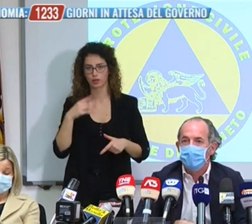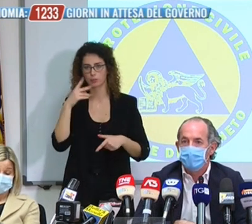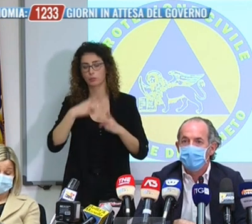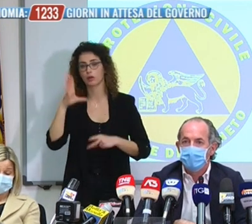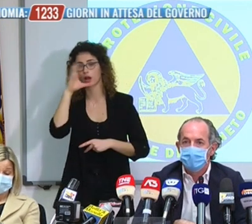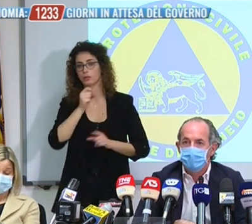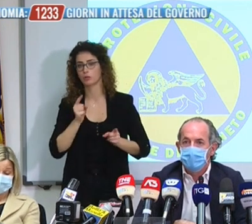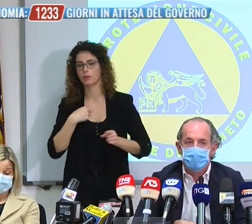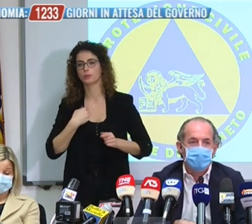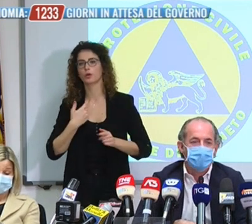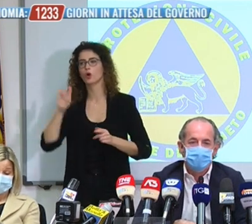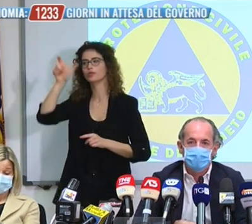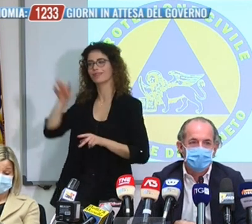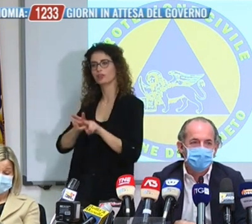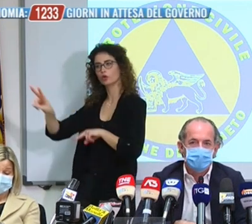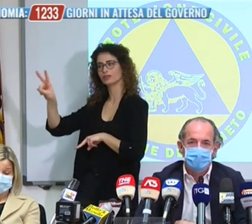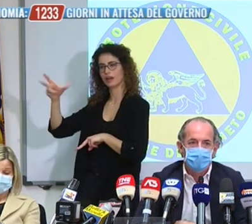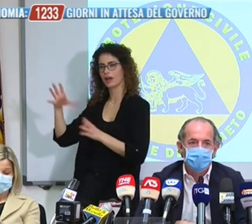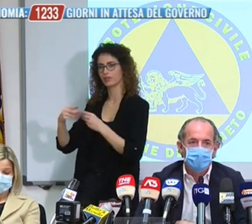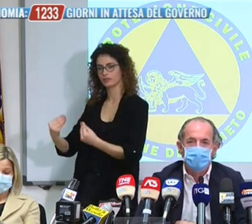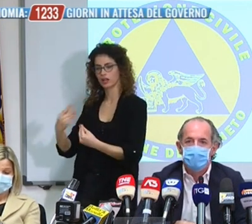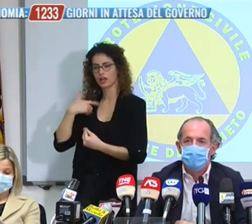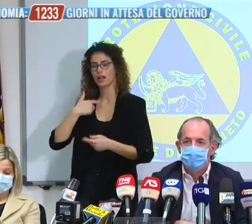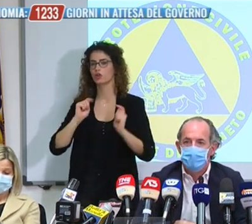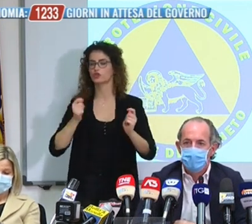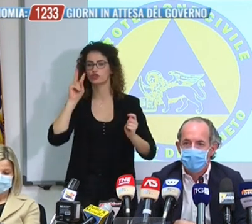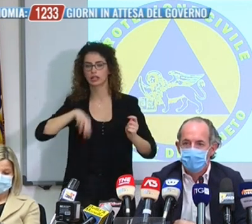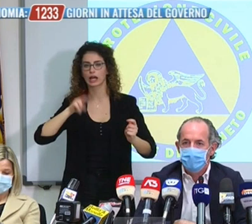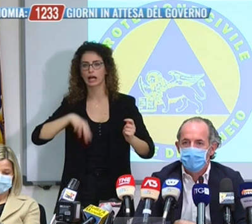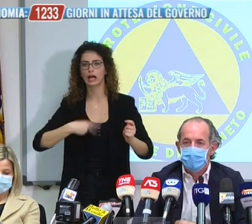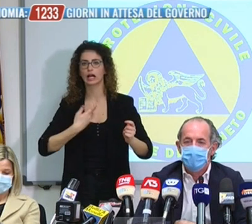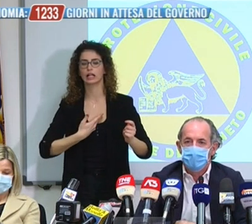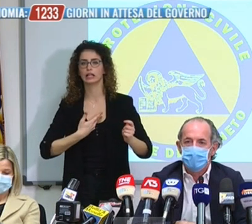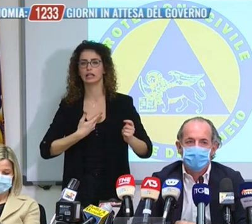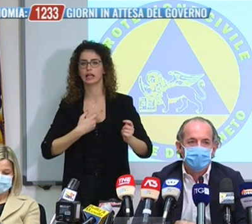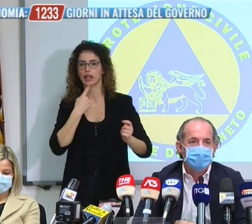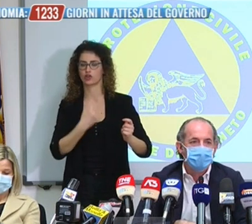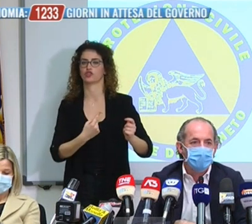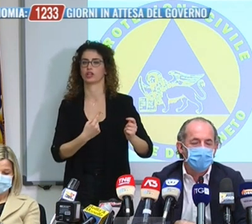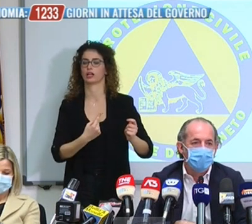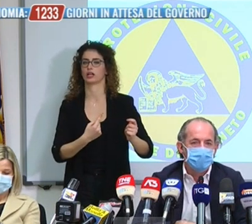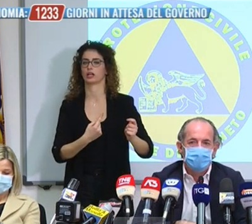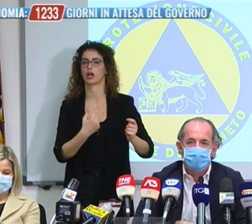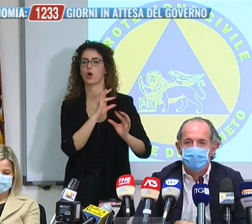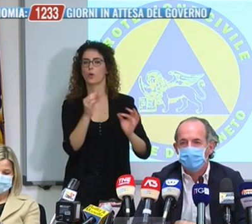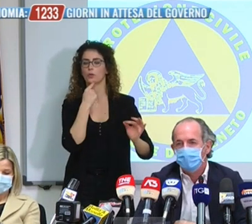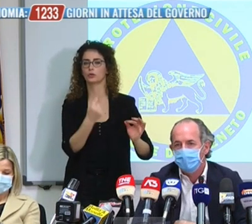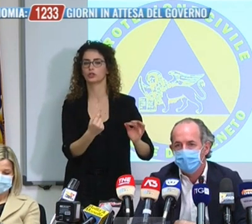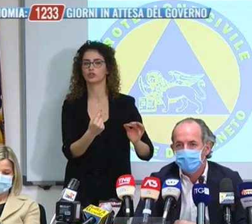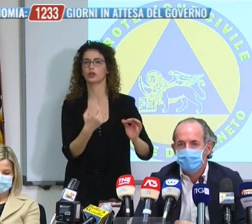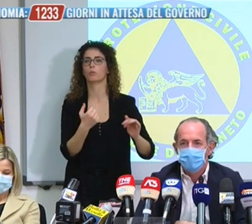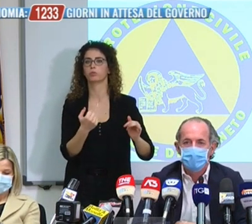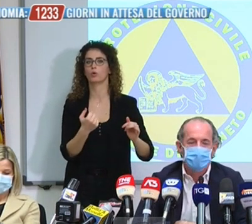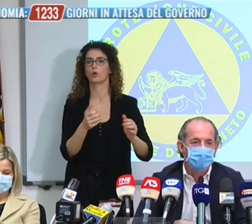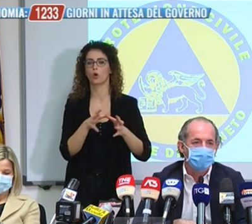cosa si farà a livello nazionale, perché leggo sulla stampa sempre più, diciamo in maniera importante, qualcuno parla di lockdown di